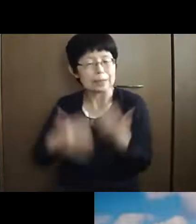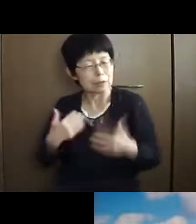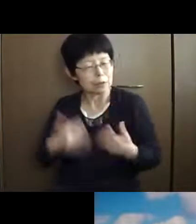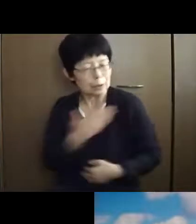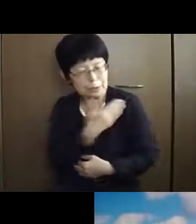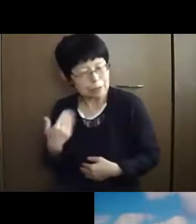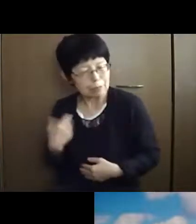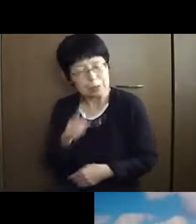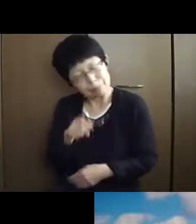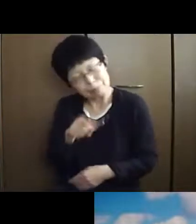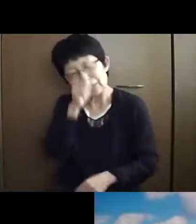ね。